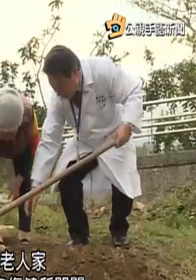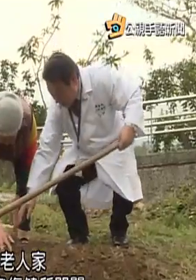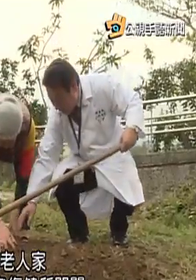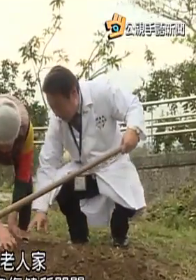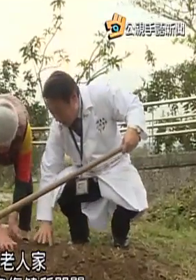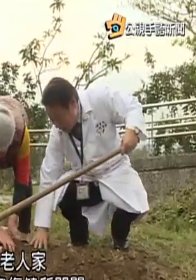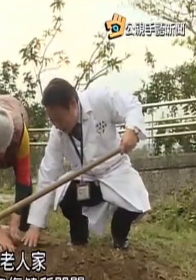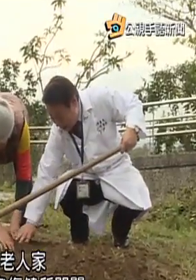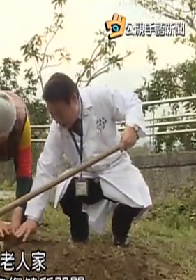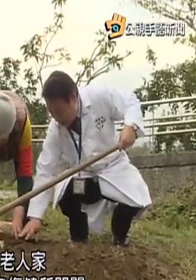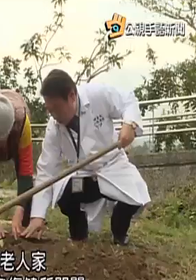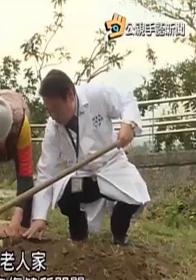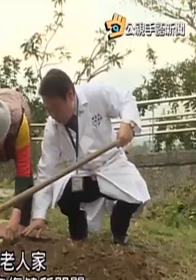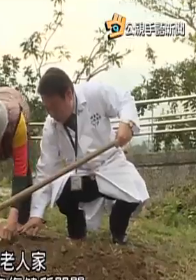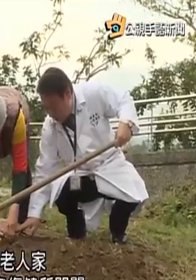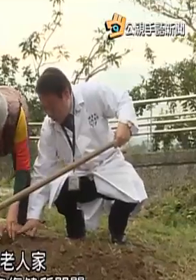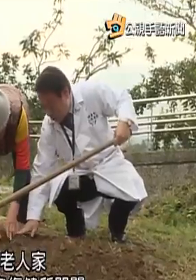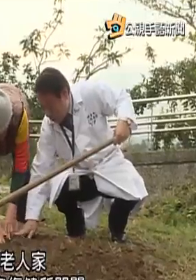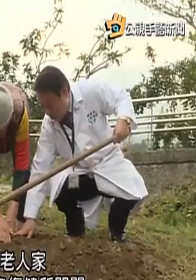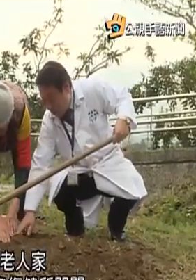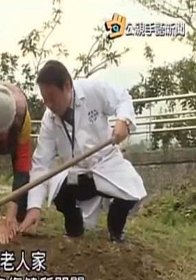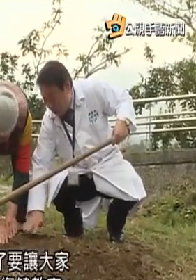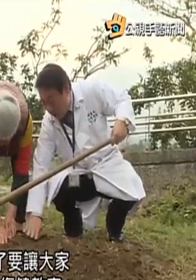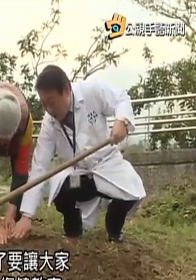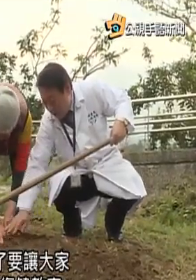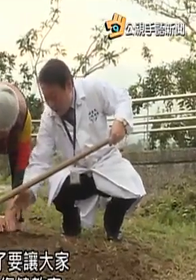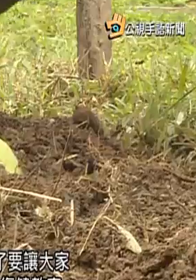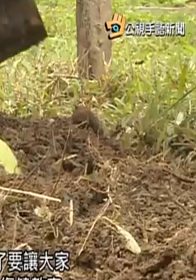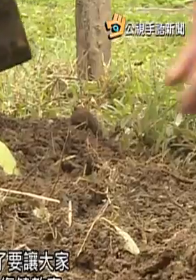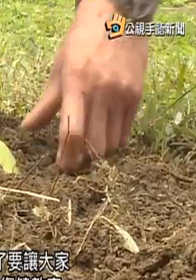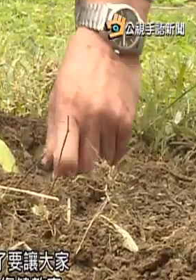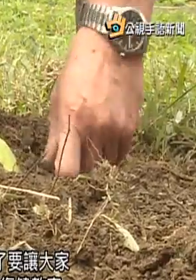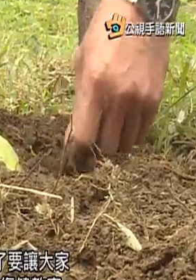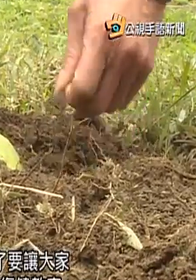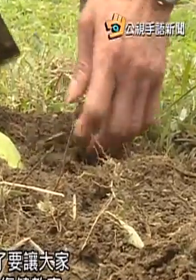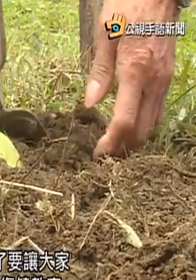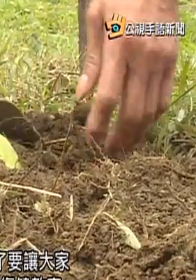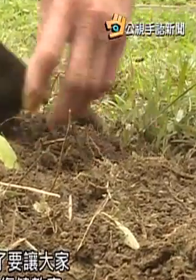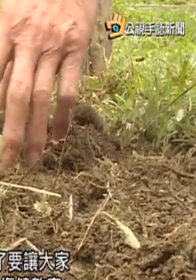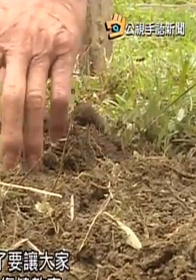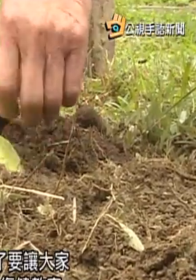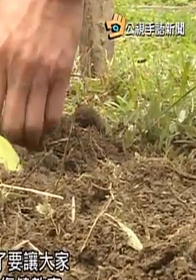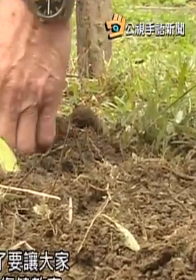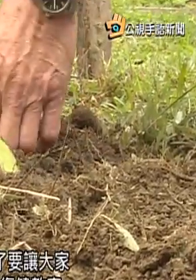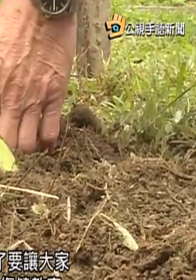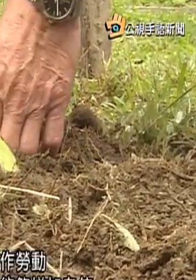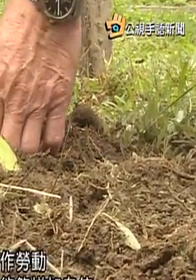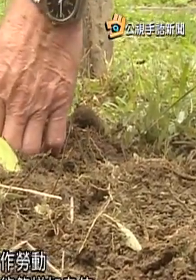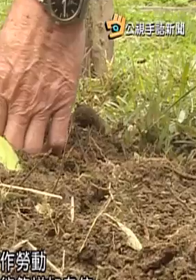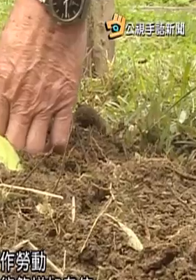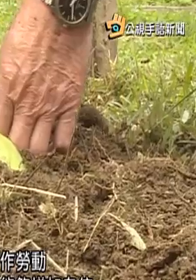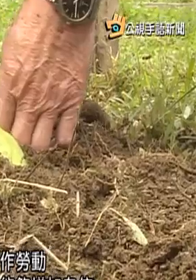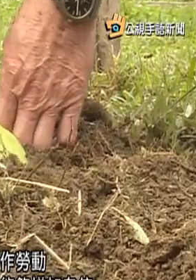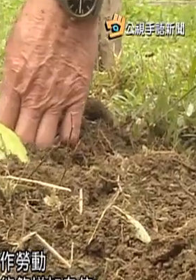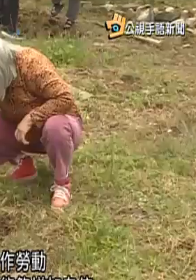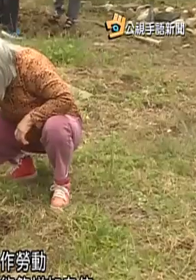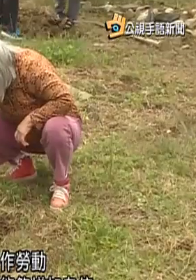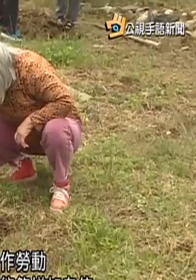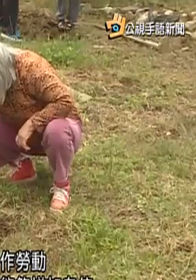慢性疾病患者复健所开辟，目的就是为了要让大家离开冰冷的复健教室，来户外耕作劳动，因为体验